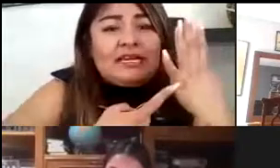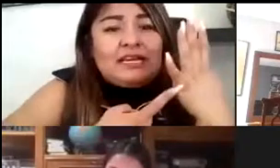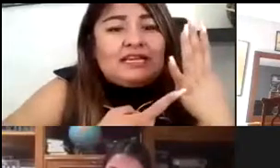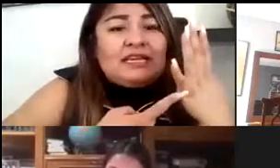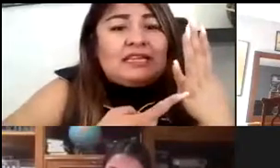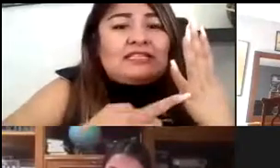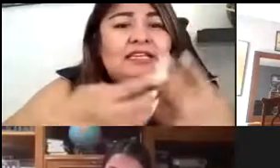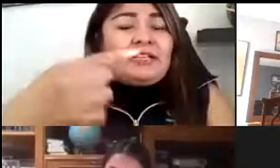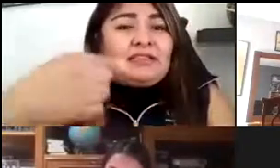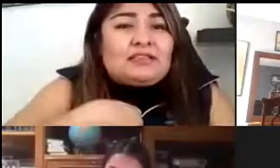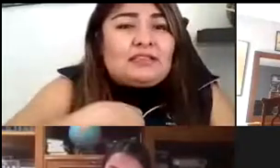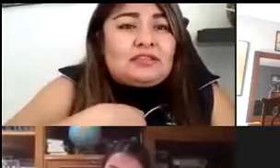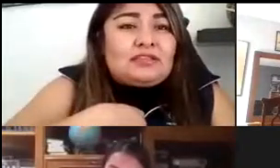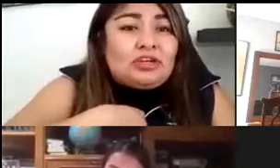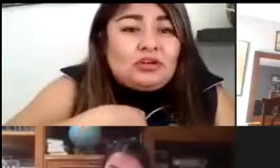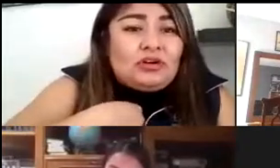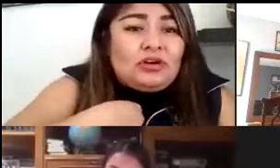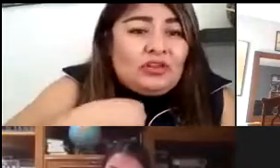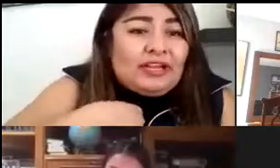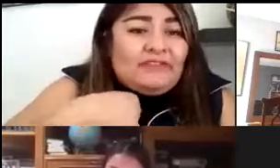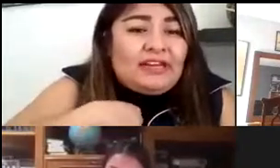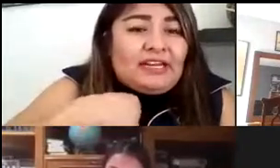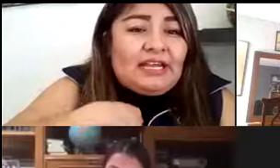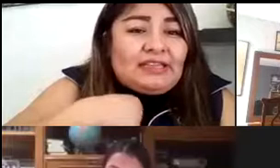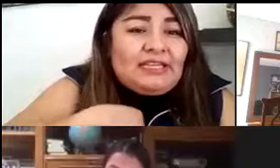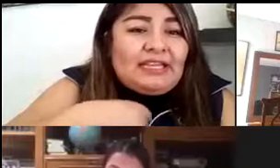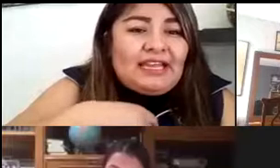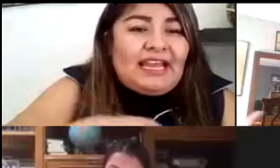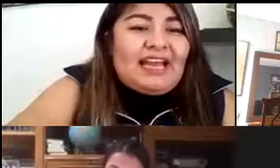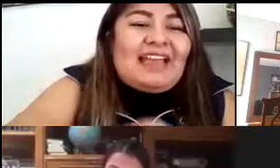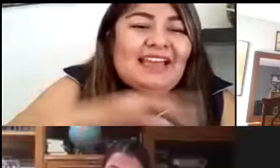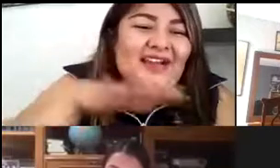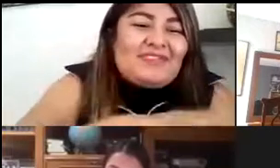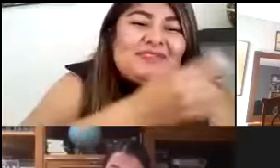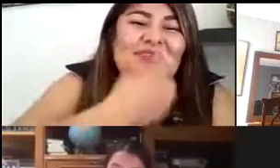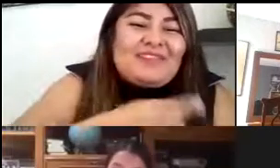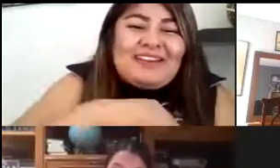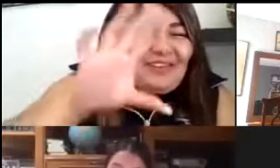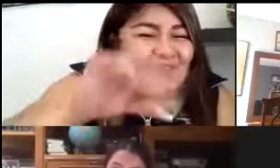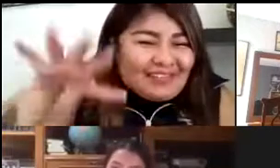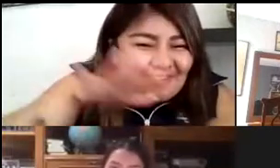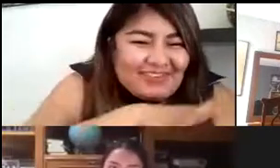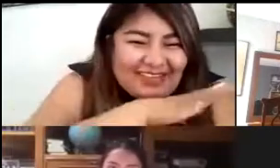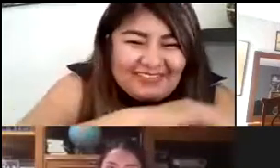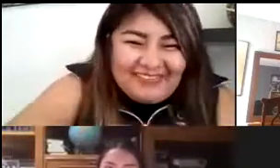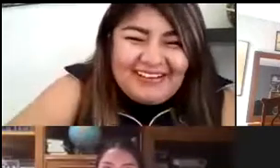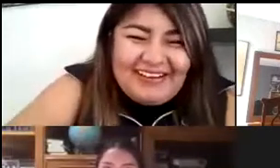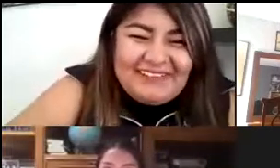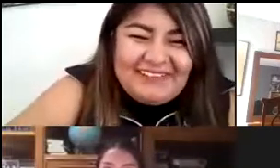maneras de decir yo o de referirte a ti. Ah, ya le cambió su nombre. No se lo hubieras